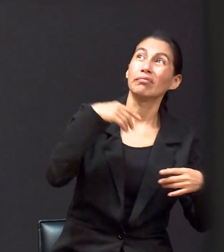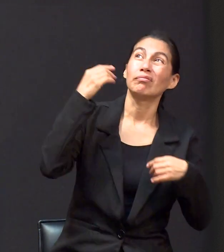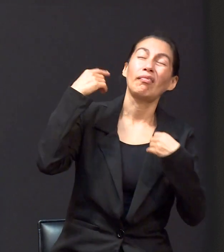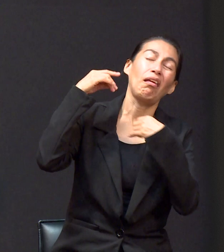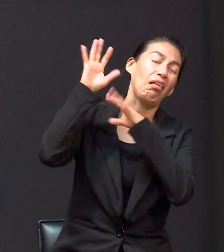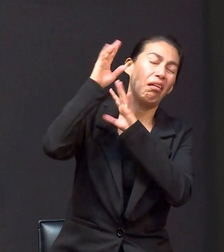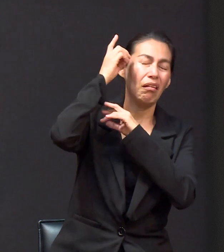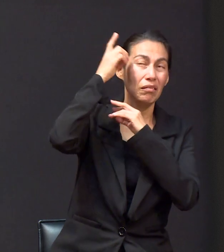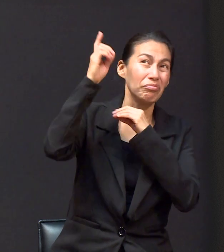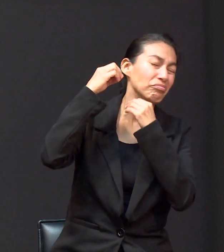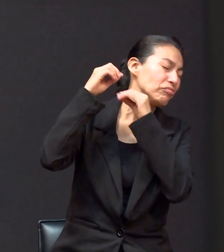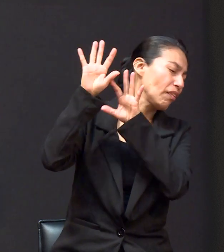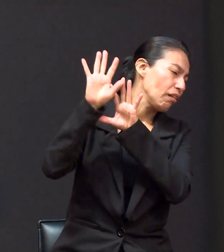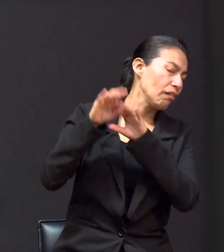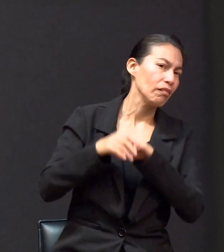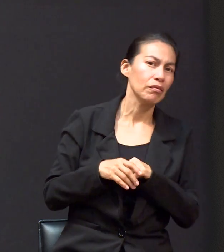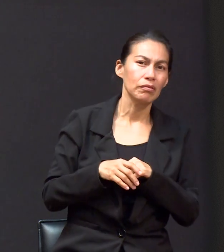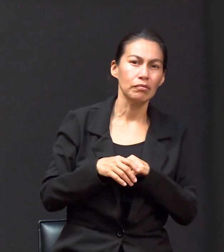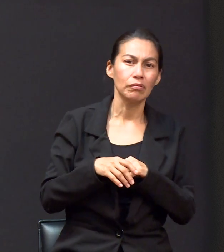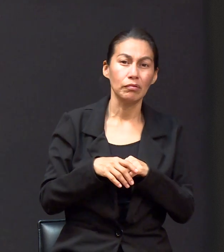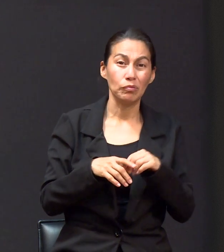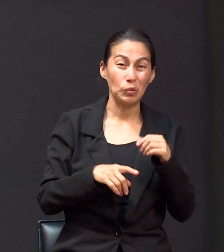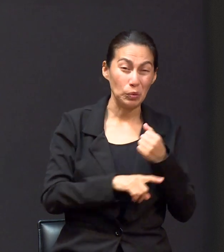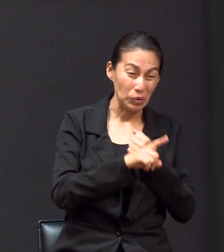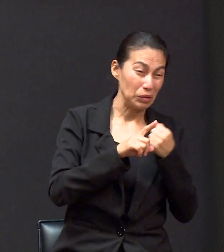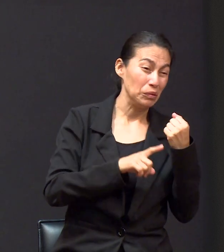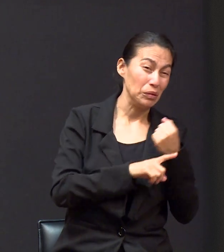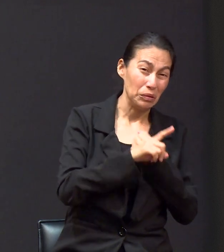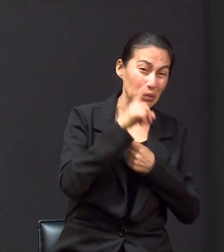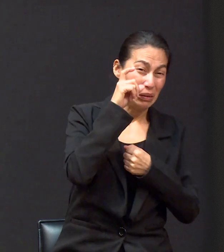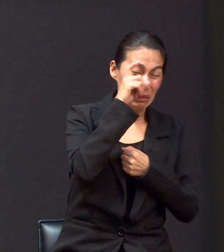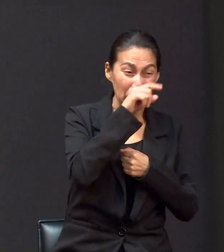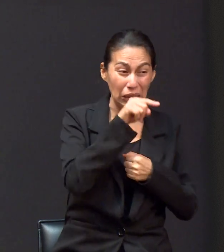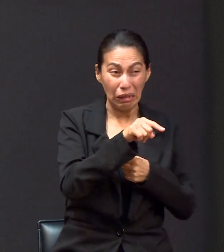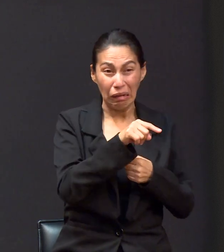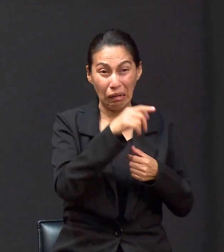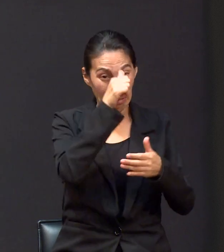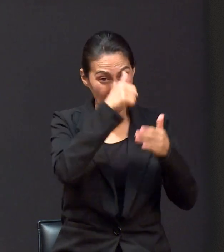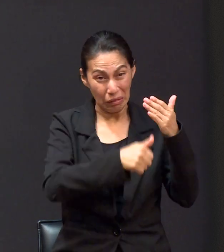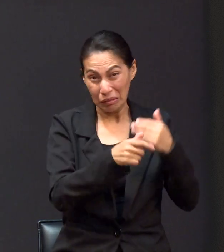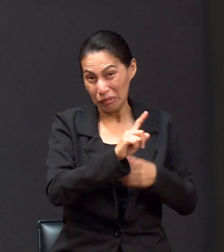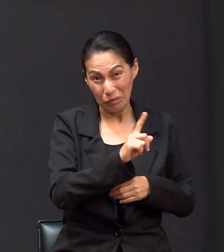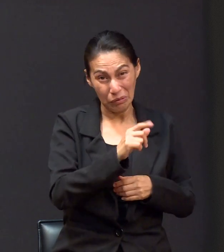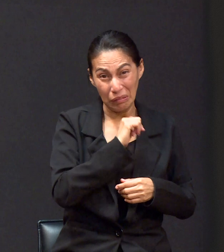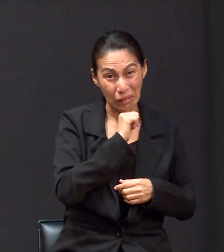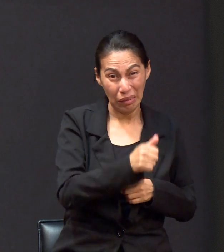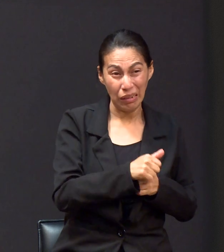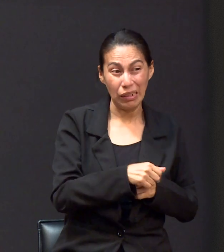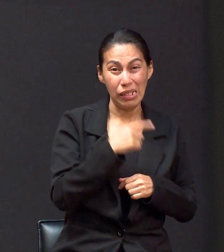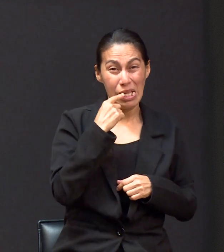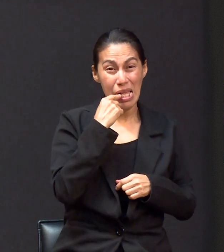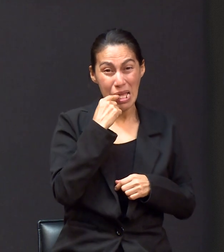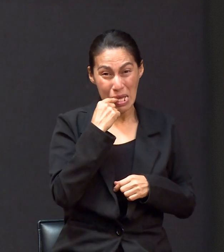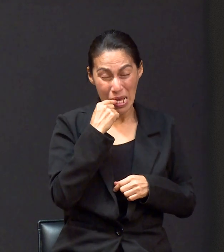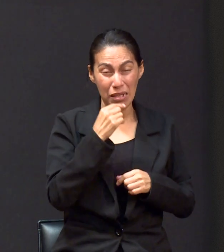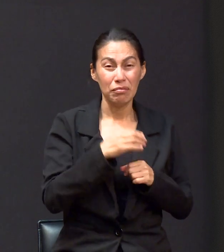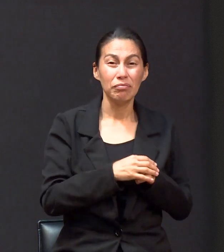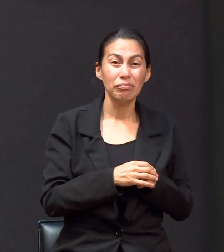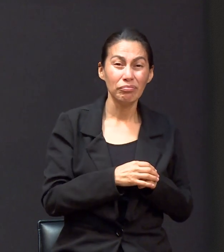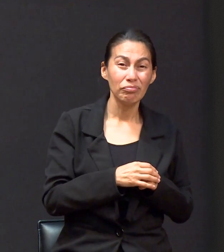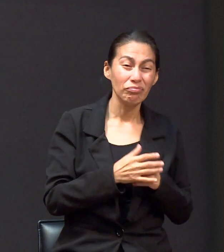Dios y empezaron más problemas porque pues él no era de la iglesia,